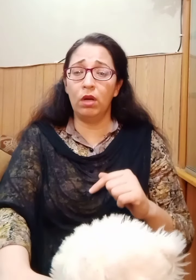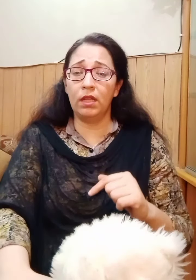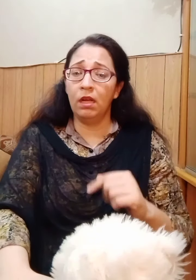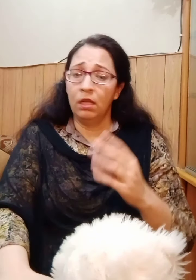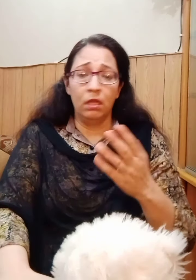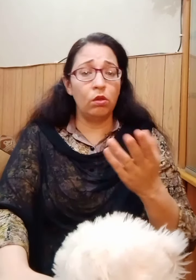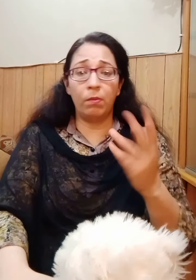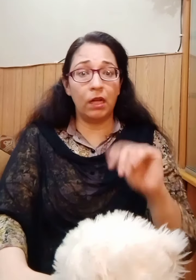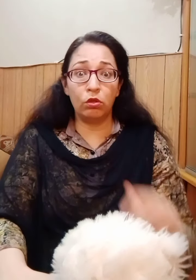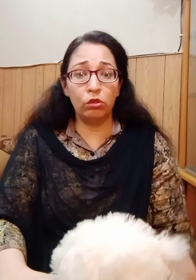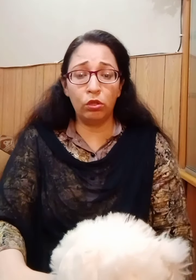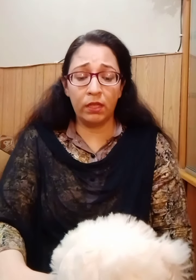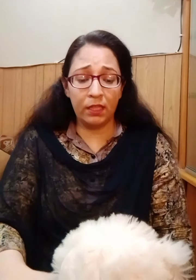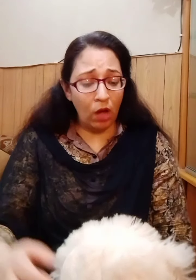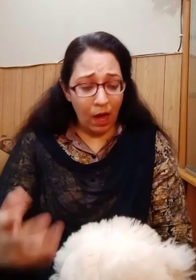तो अब